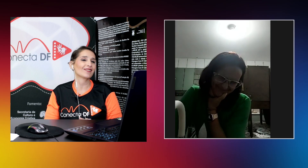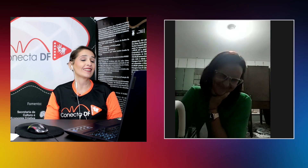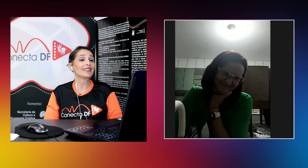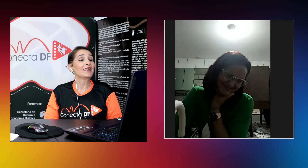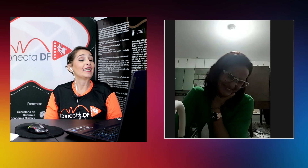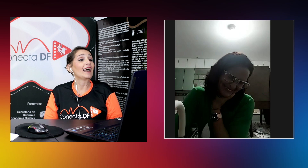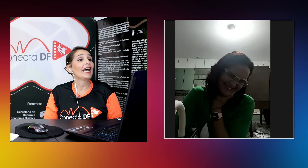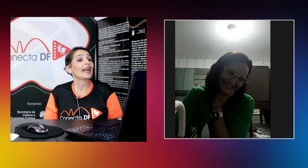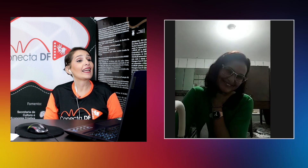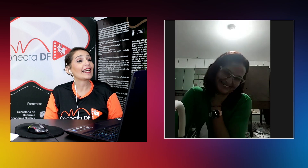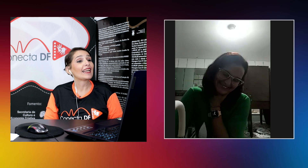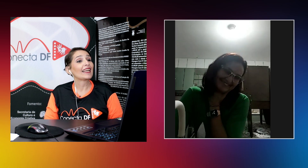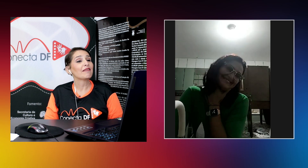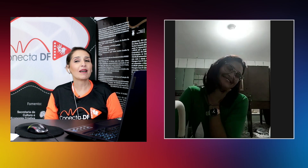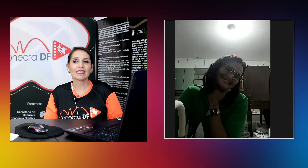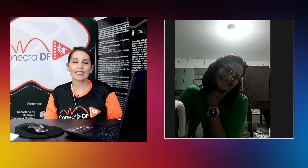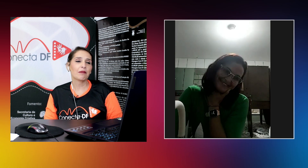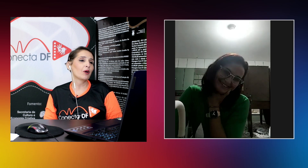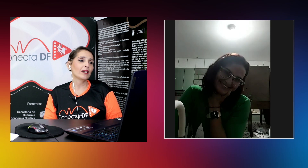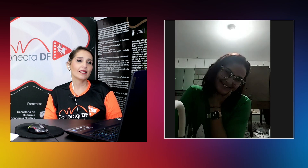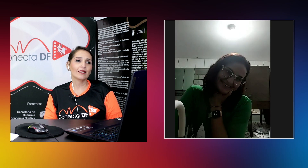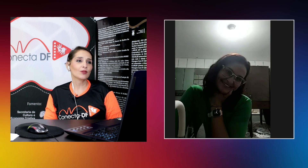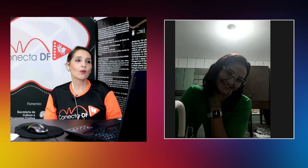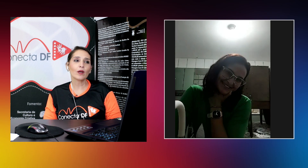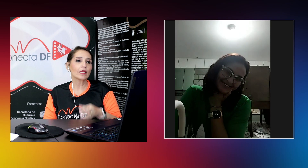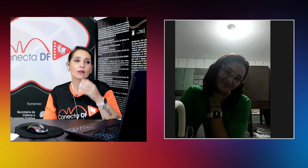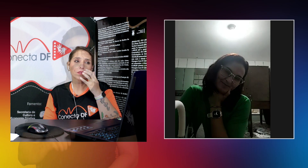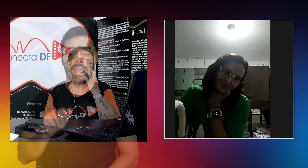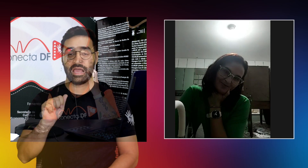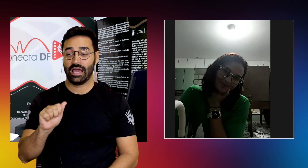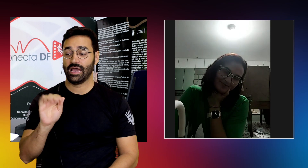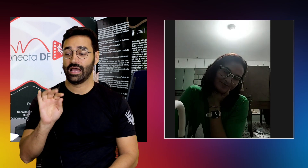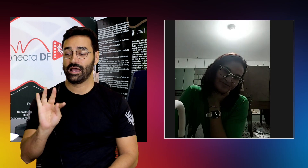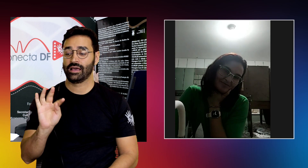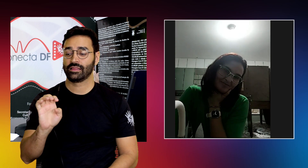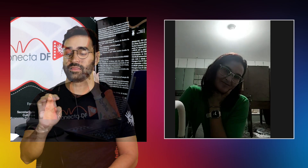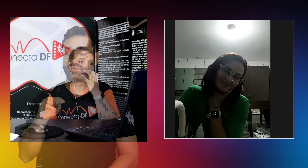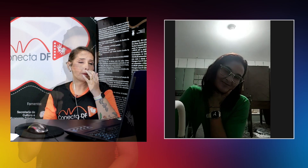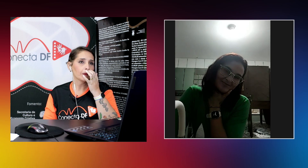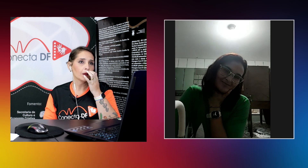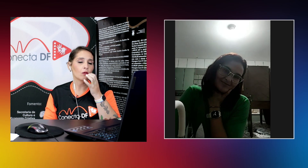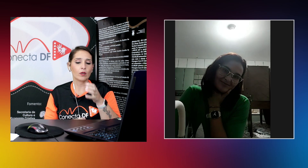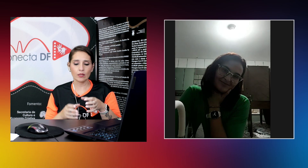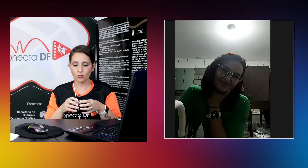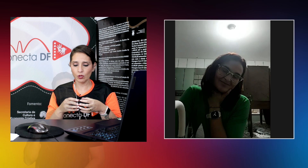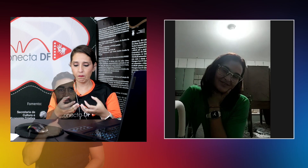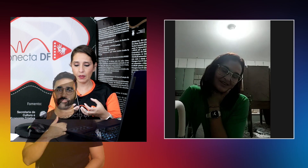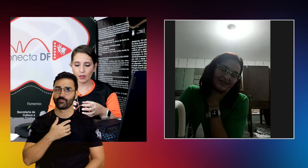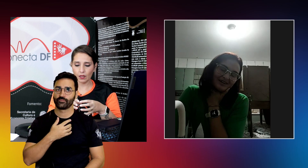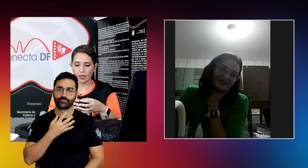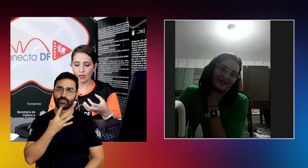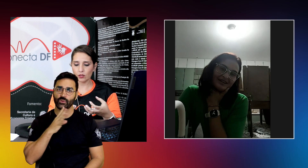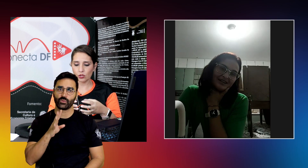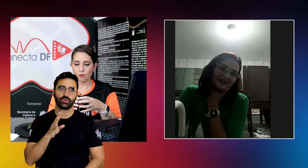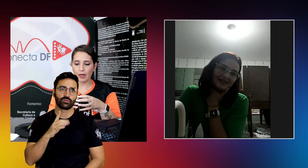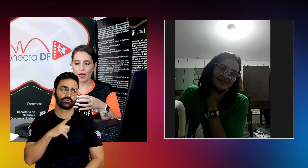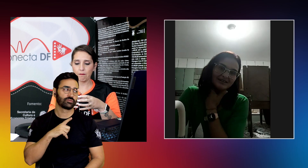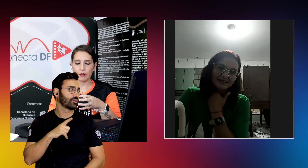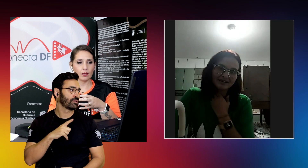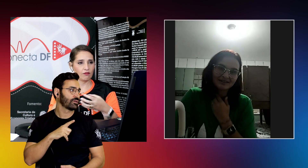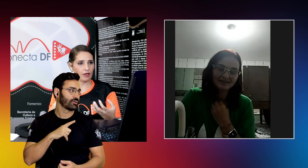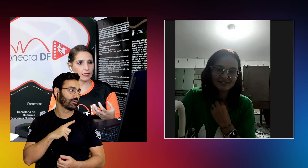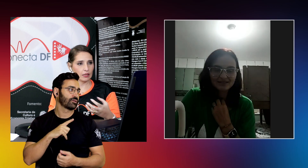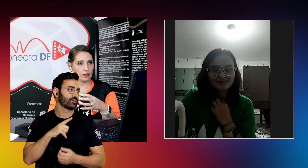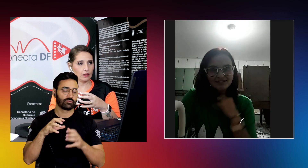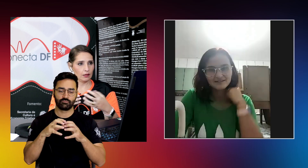gostoso. Mas a atemoia, eu não conheço um sinal para atemoia. Eu conheço um de pinha, né? Que a gente pega a